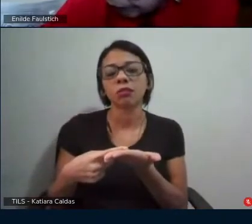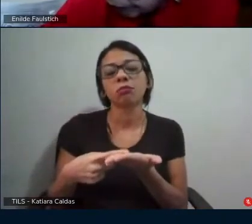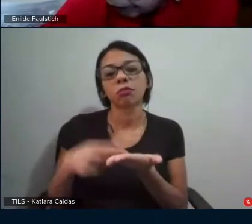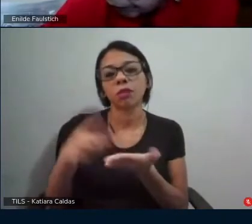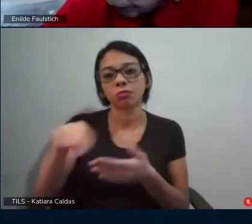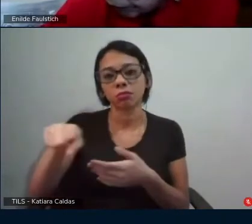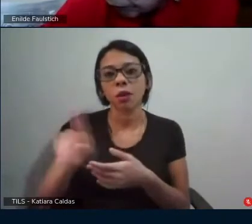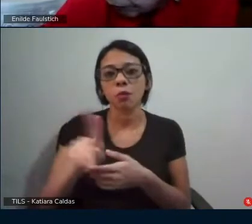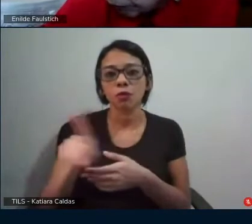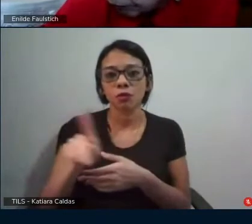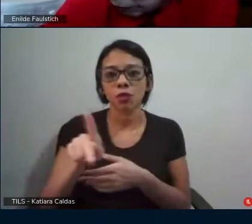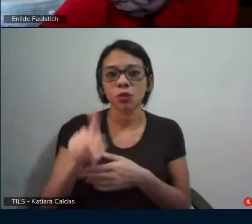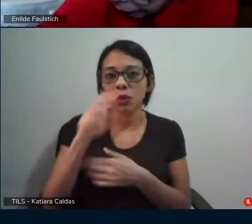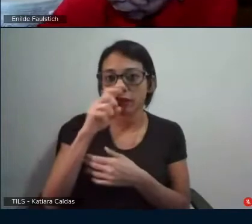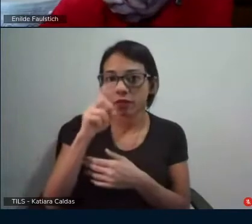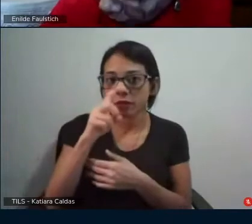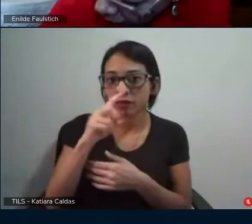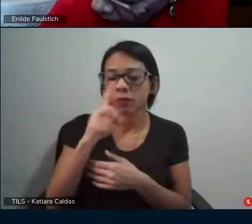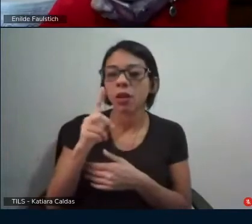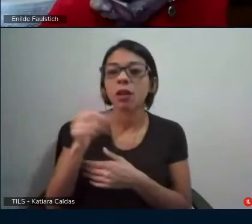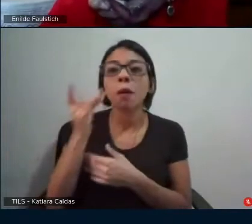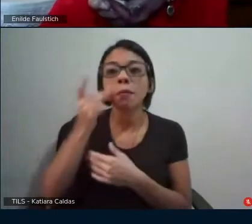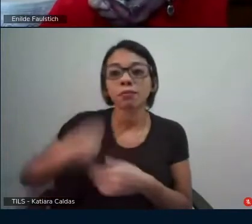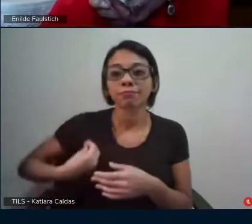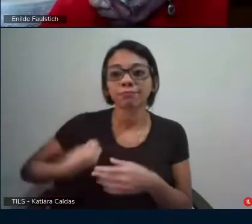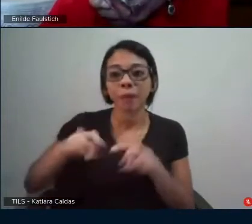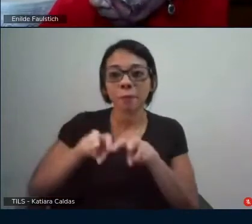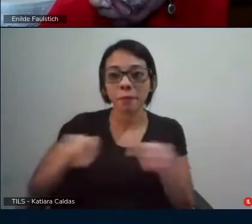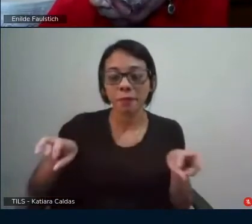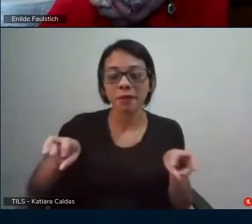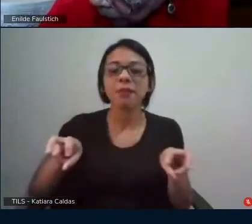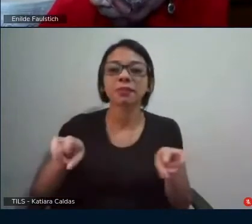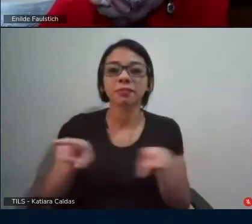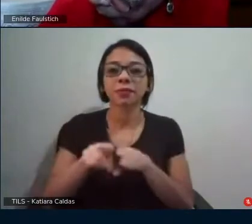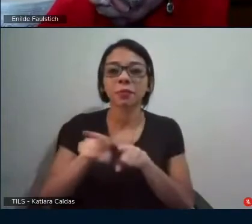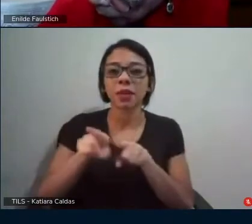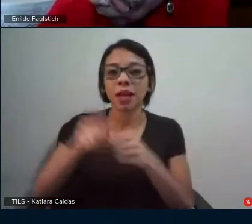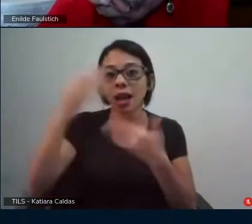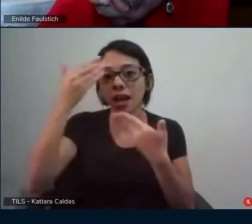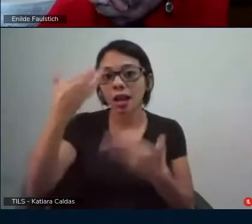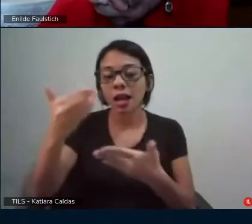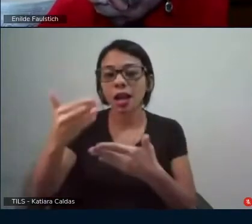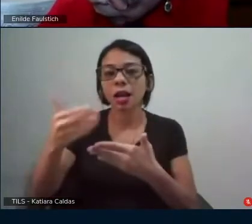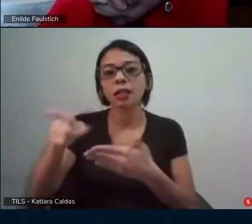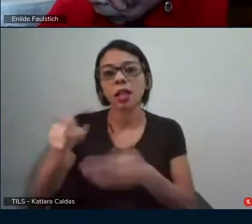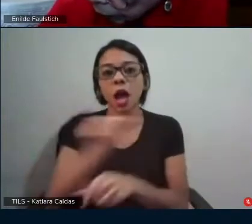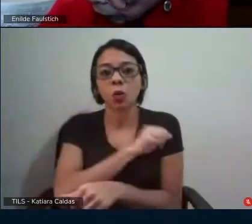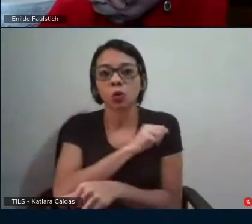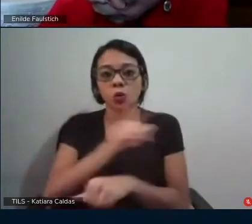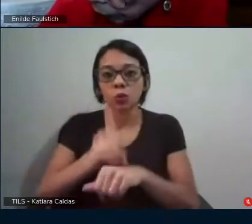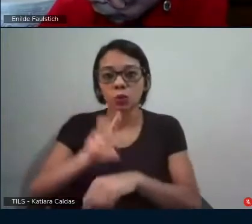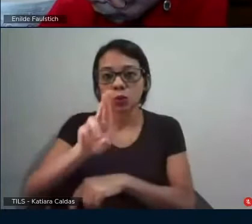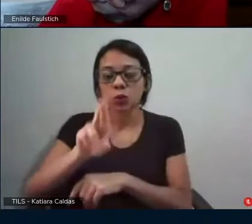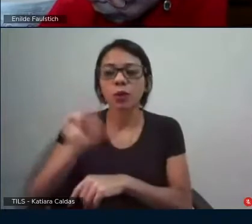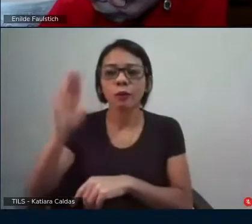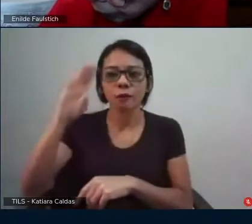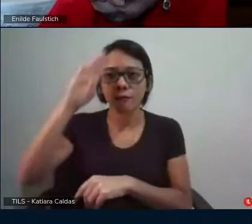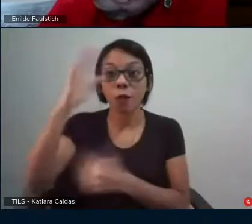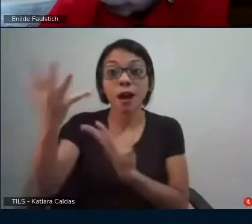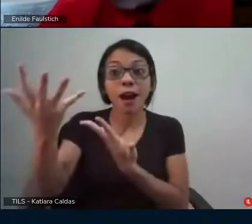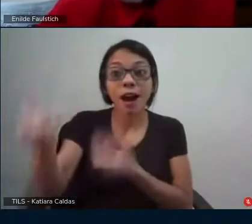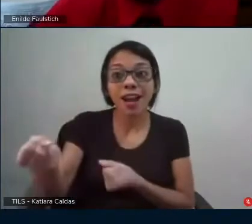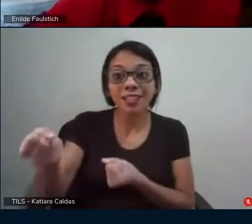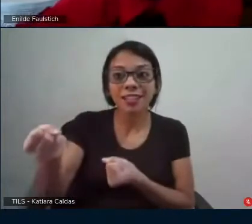pela professora doutora Nilde Fausch para participar da banca. Agradeço também ao doutorando Falco Soares por aceitar